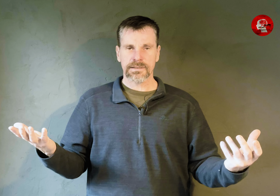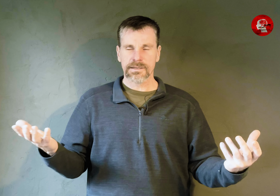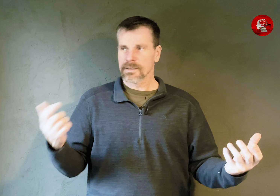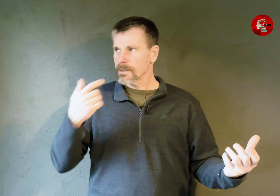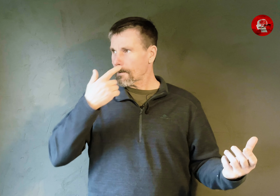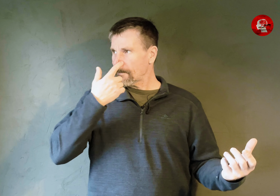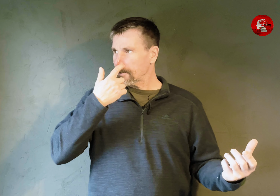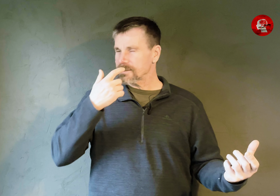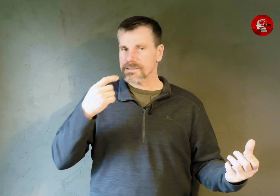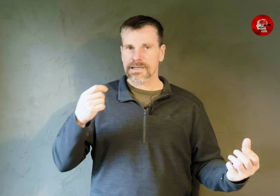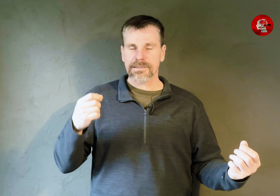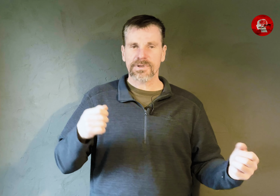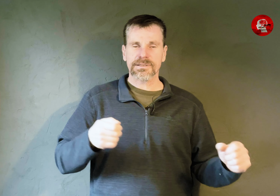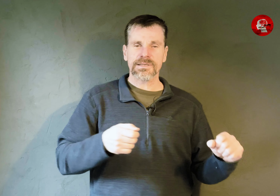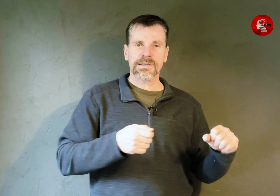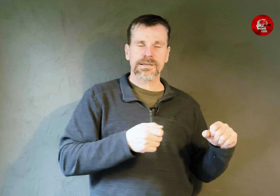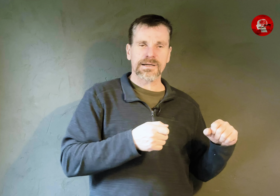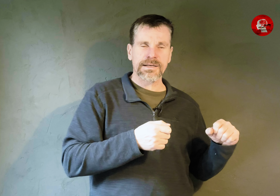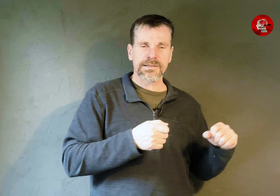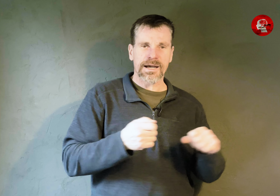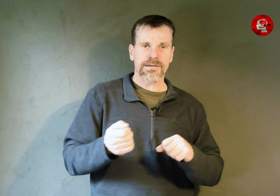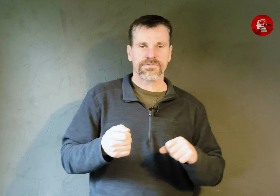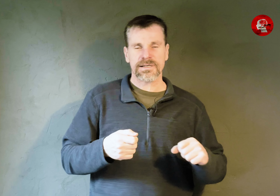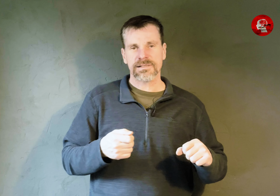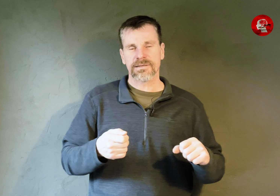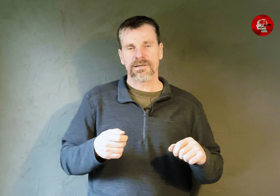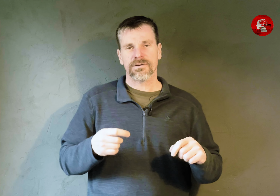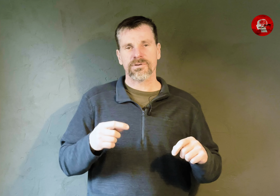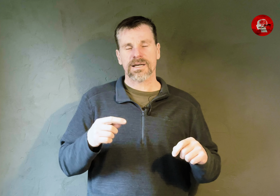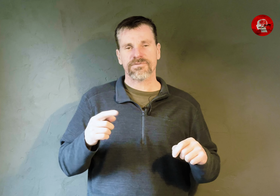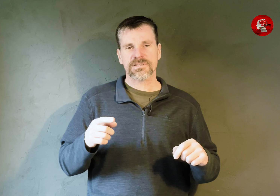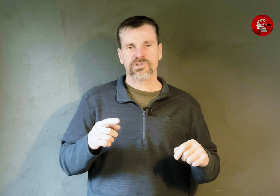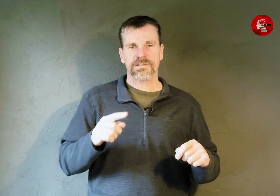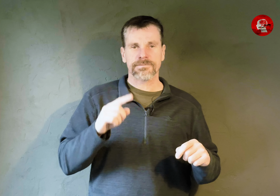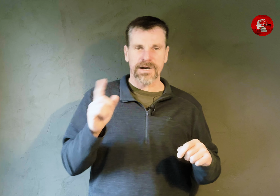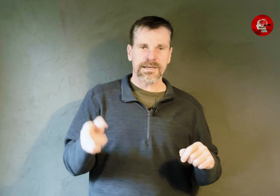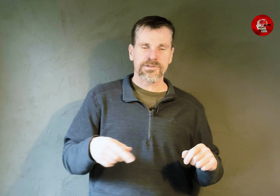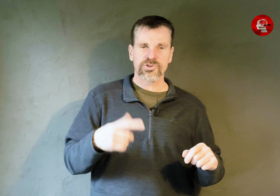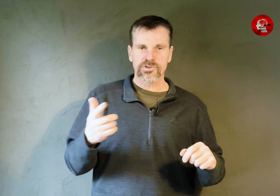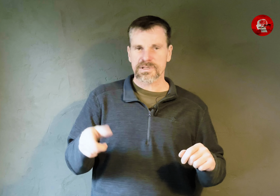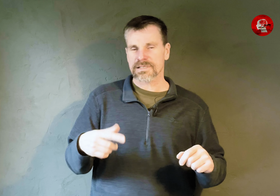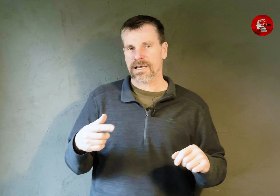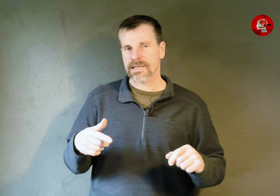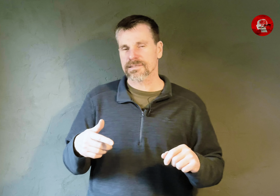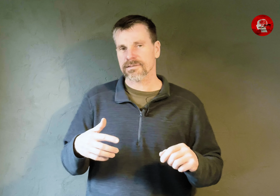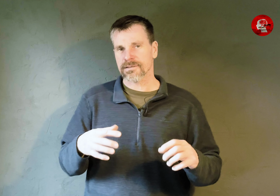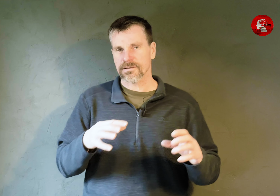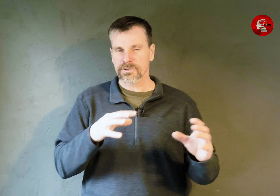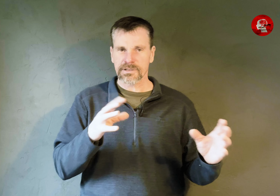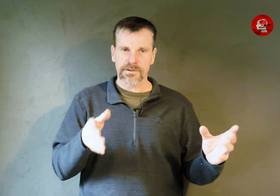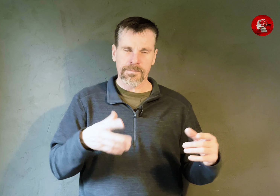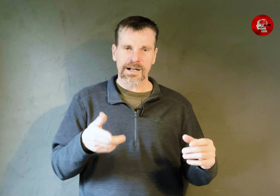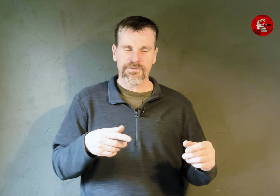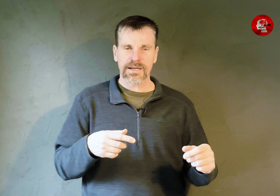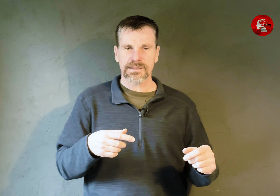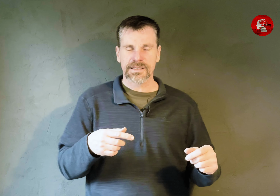und dann hat man die andere nachgefeilt und hat festgestellt dass beide in schnittschutzklasse eins unter den normalwerten